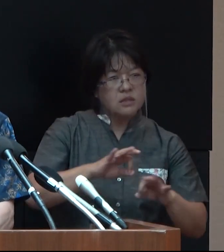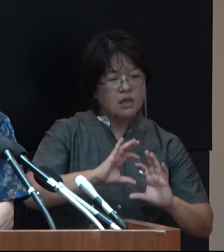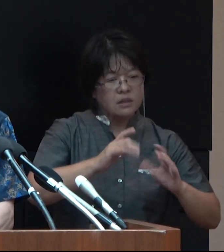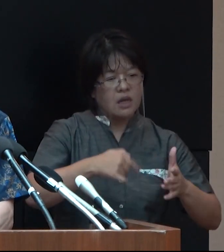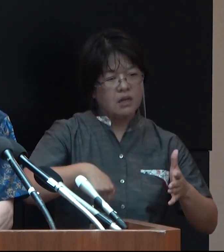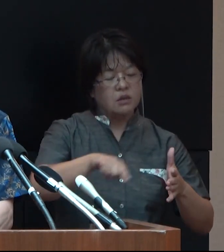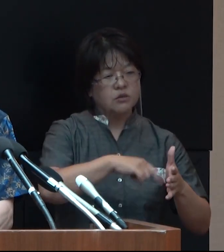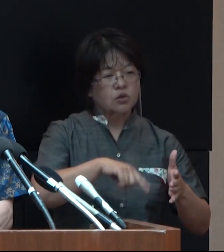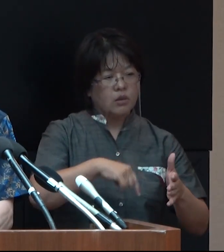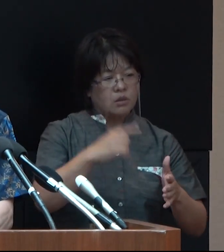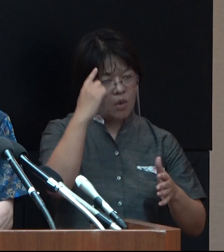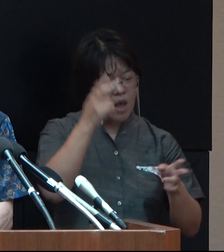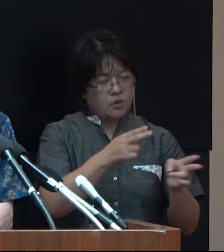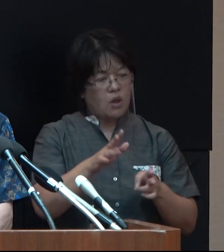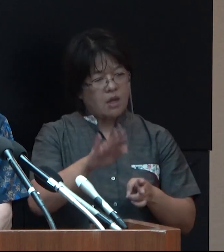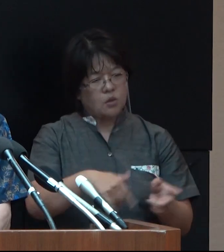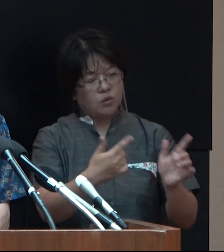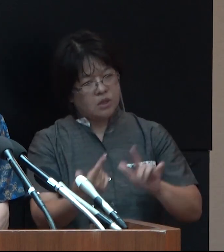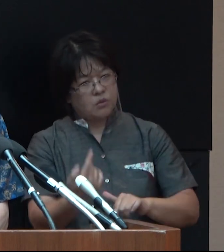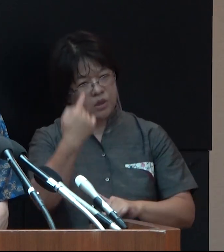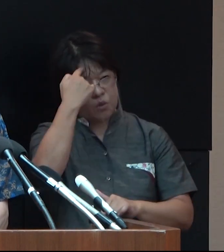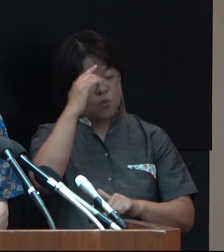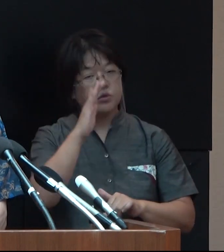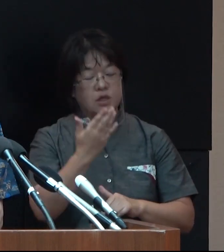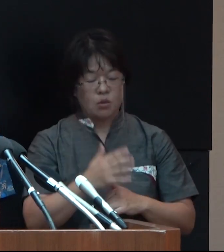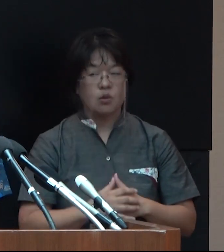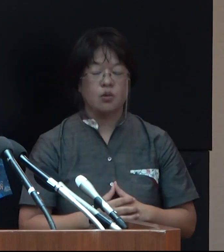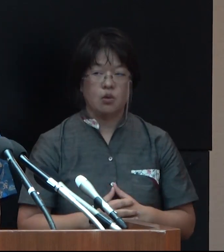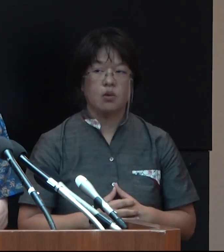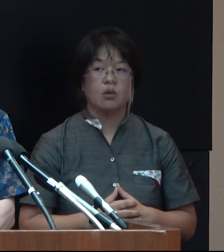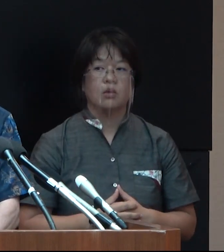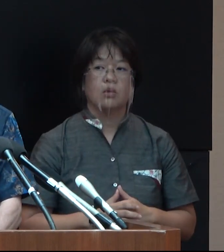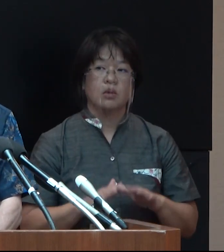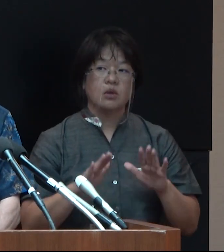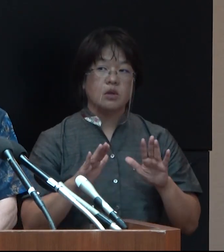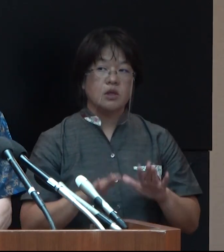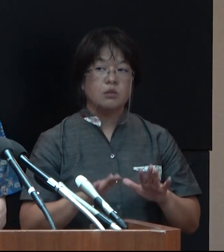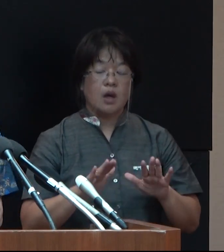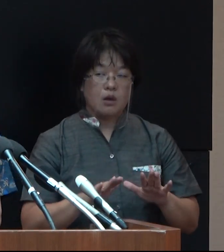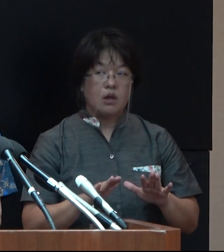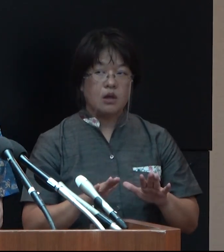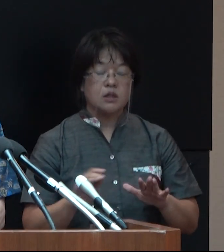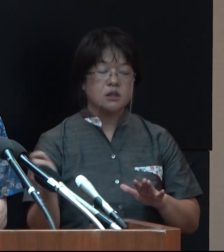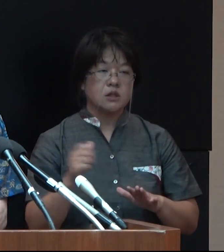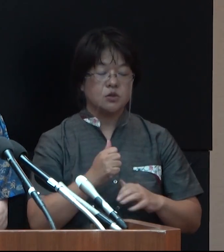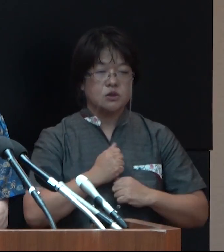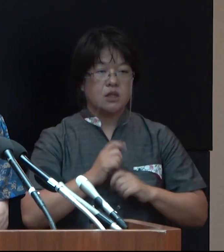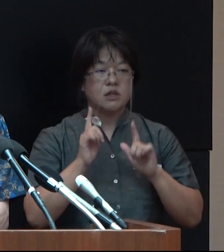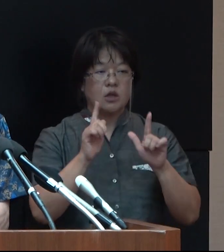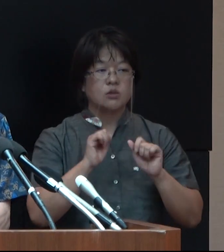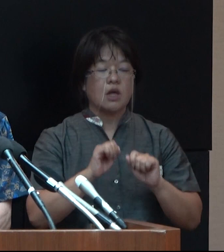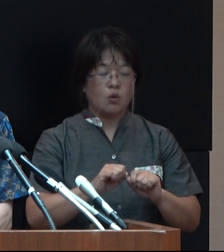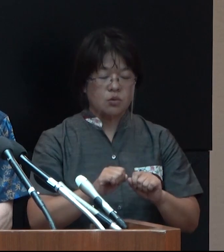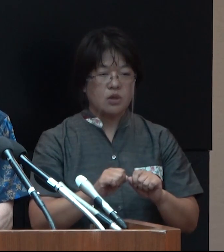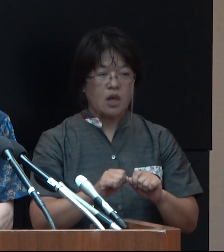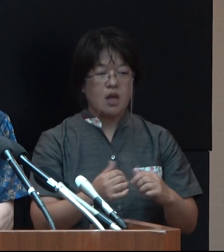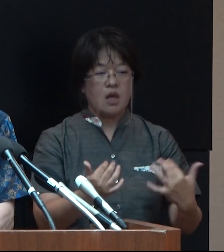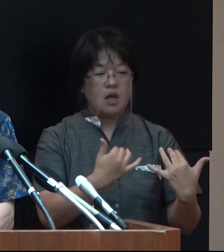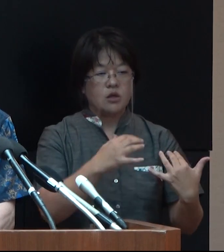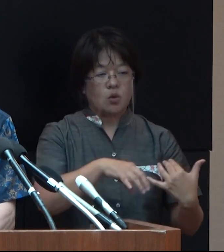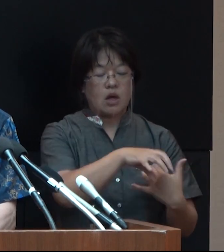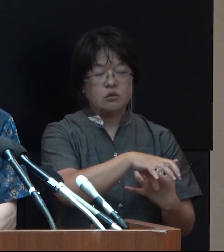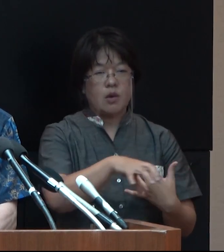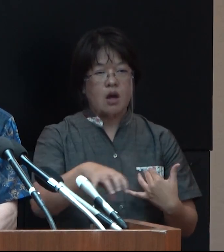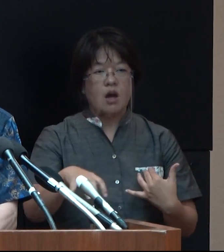回もそのちょっと配慮があったのかなと思うんですけども、その観光などの現在にも打撃が予想される今回緊急事態宣言を行った理